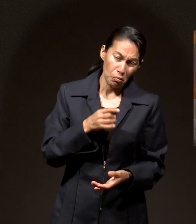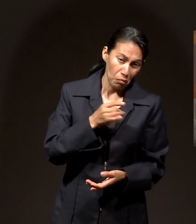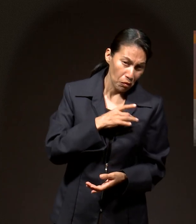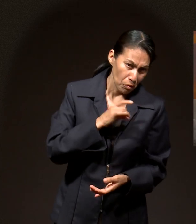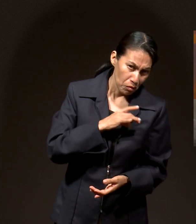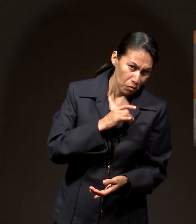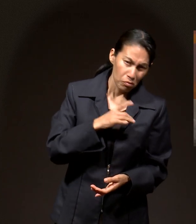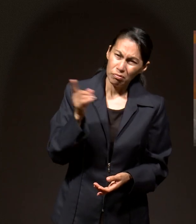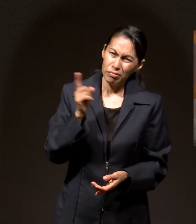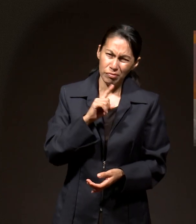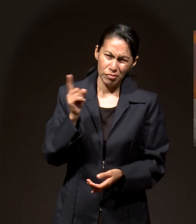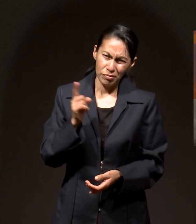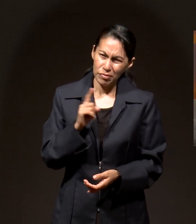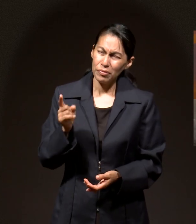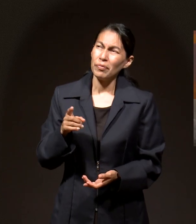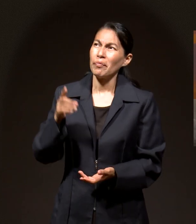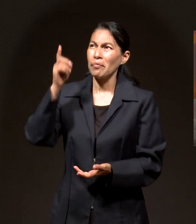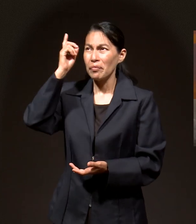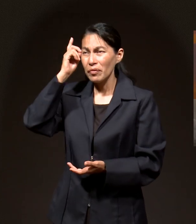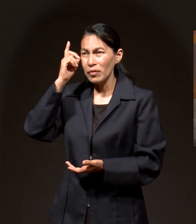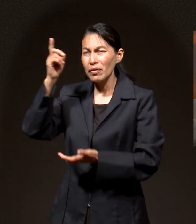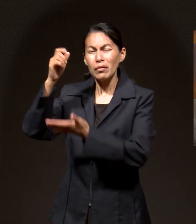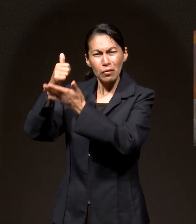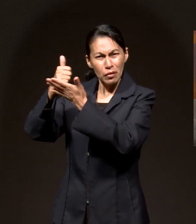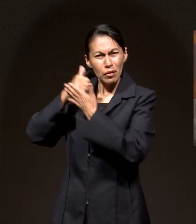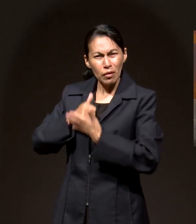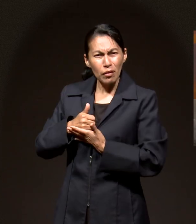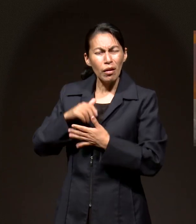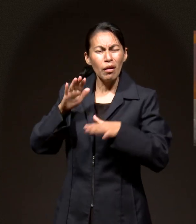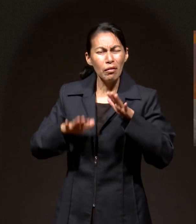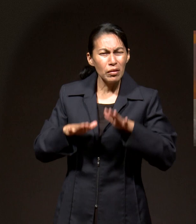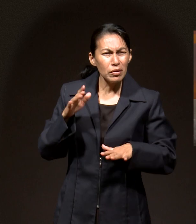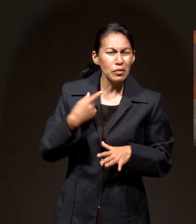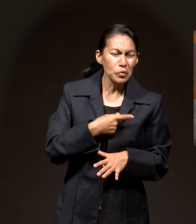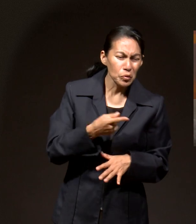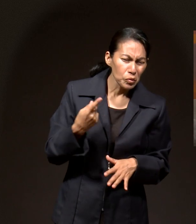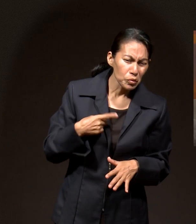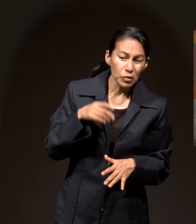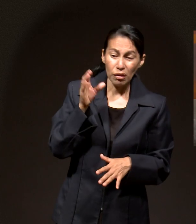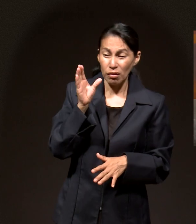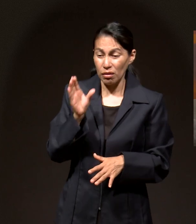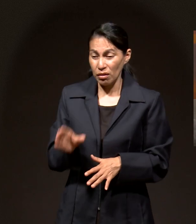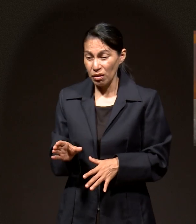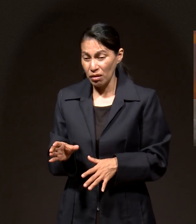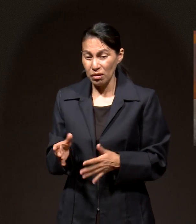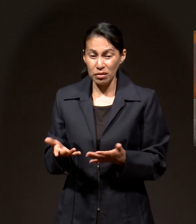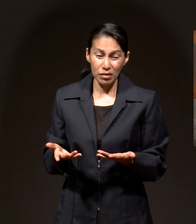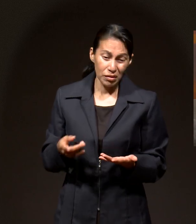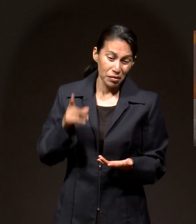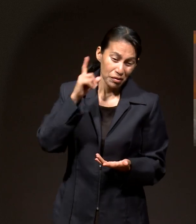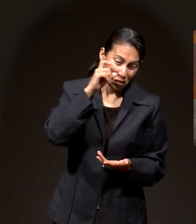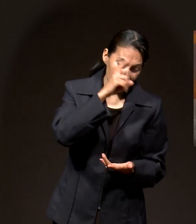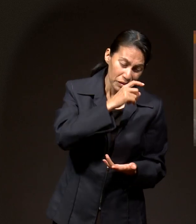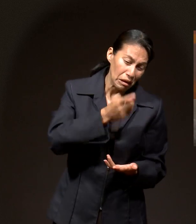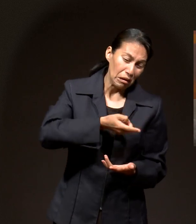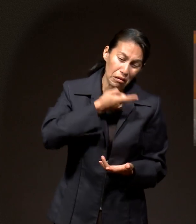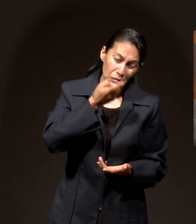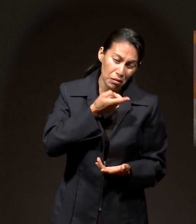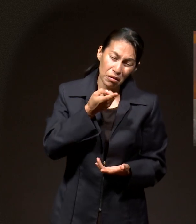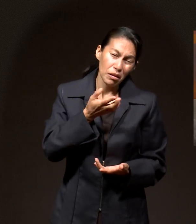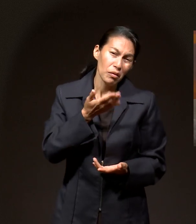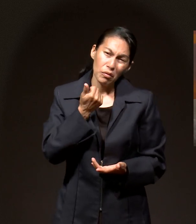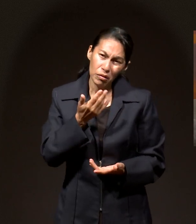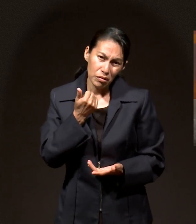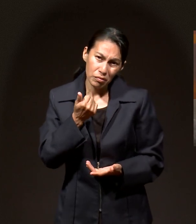miedo. ¿Sí? Sí. Demos gracias, aunque a veces por nuestro carácter, por nuestras deficiencias,